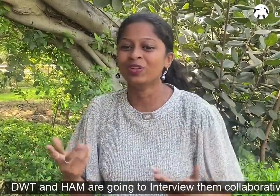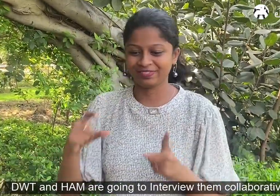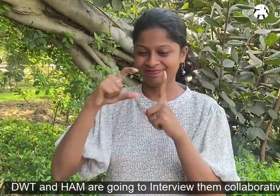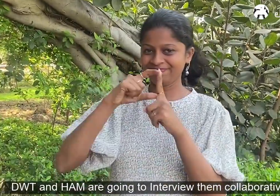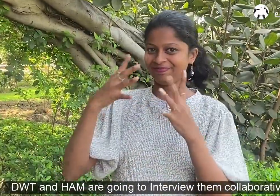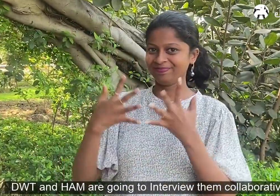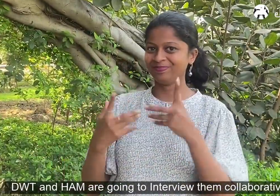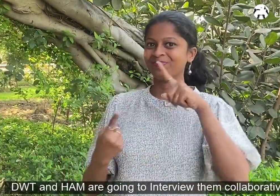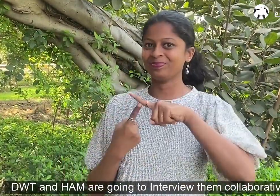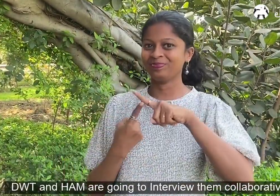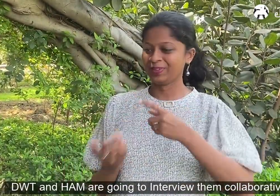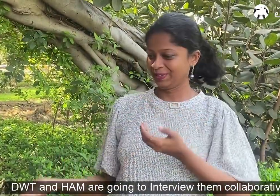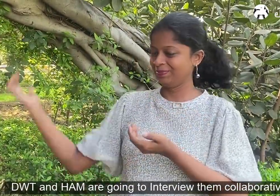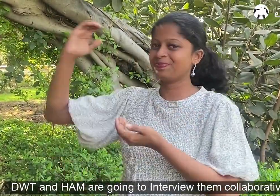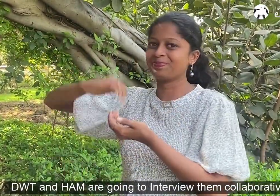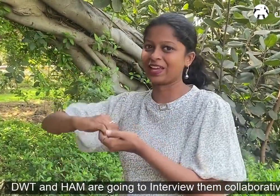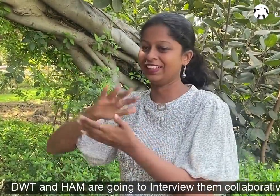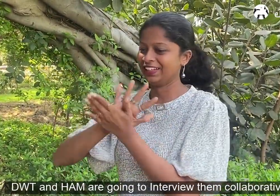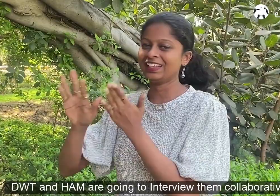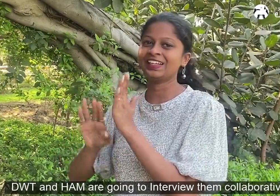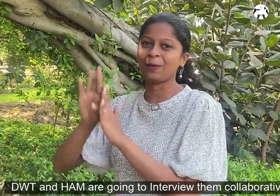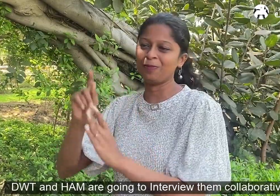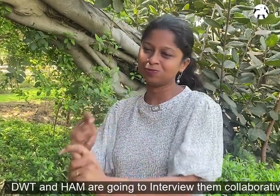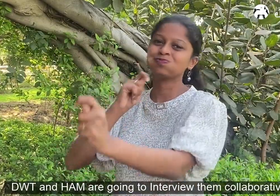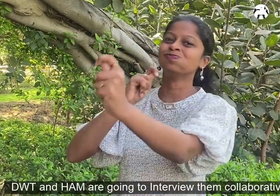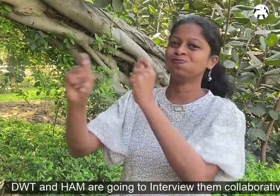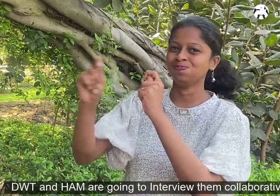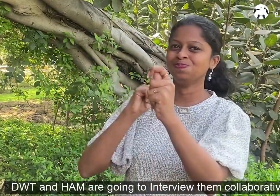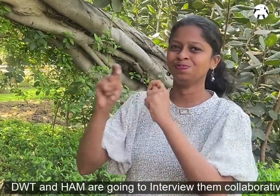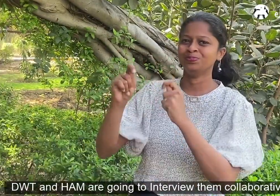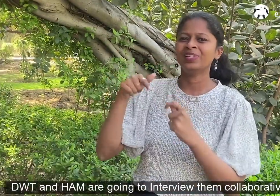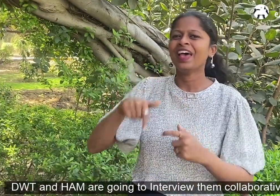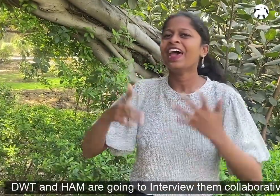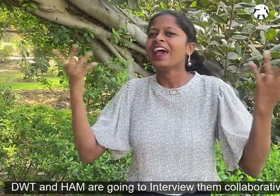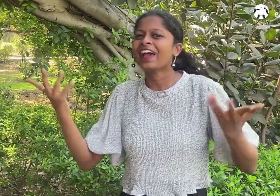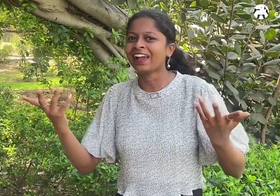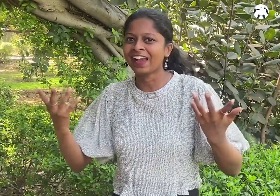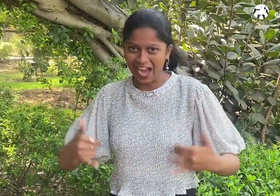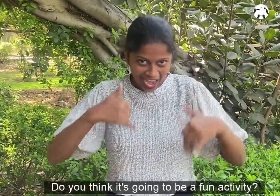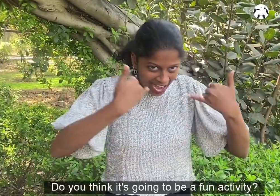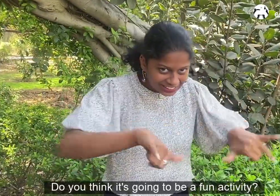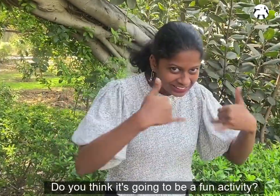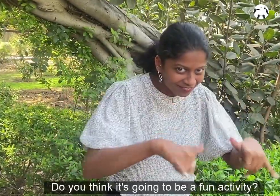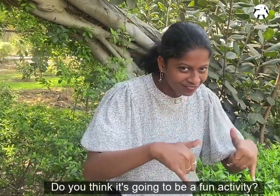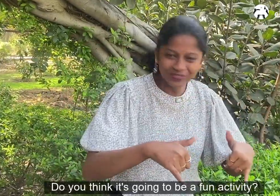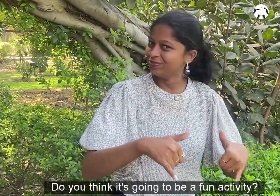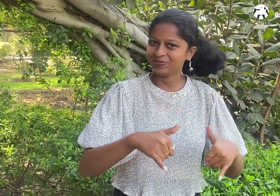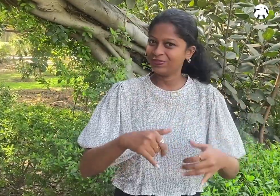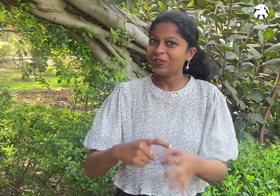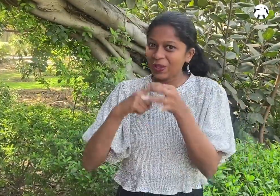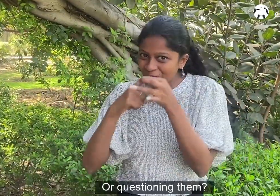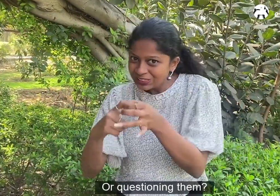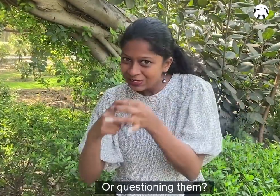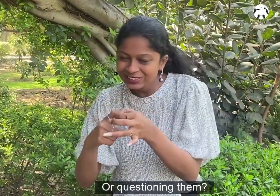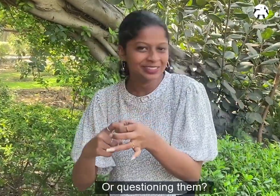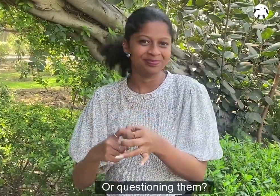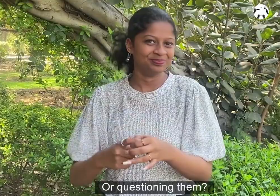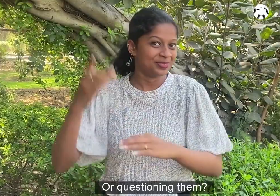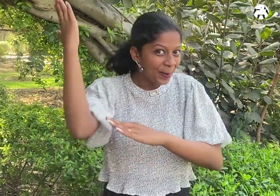हैं। यह वार्ता हियर अ मिलियन व डेफ वुमेन टू साथ में आयोजित कर रहे हैं। आपको क्या यह मनोरंजन लग रहा